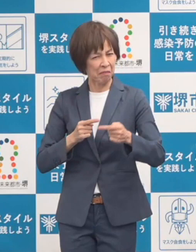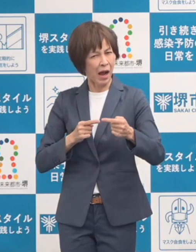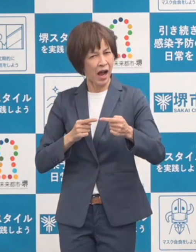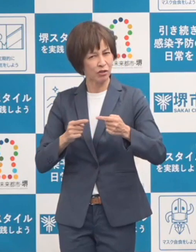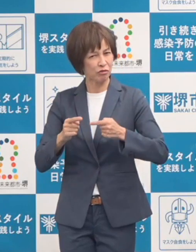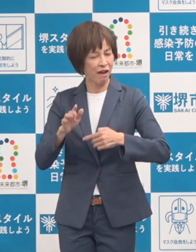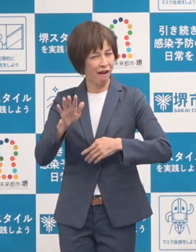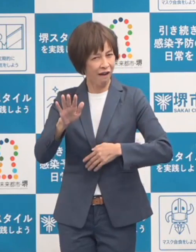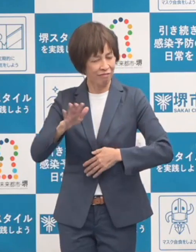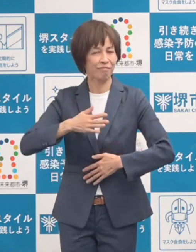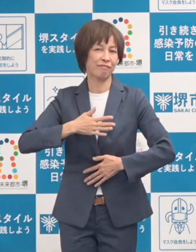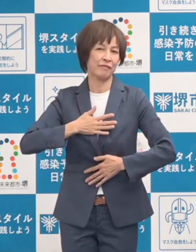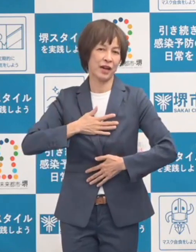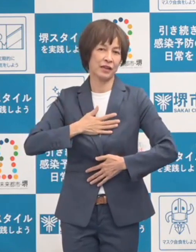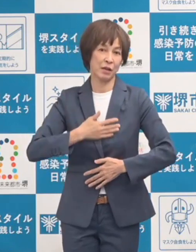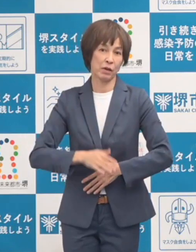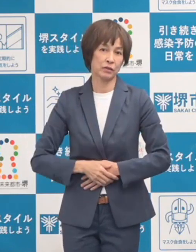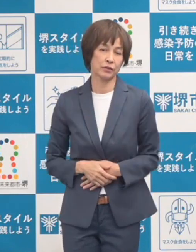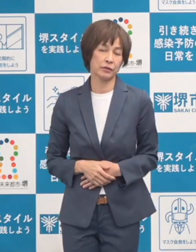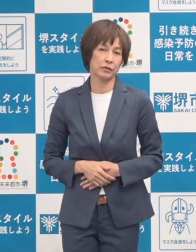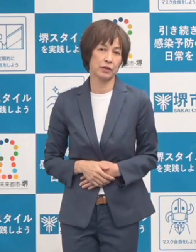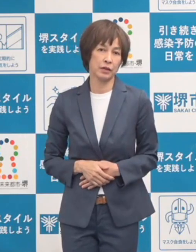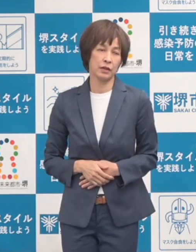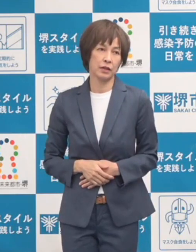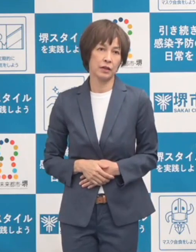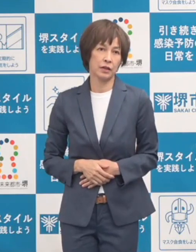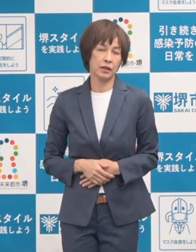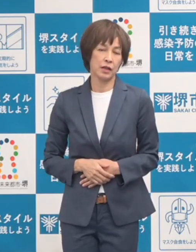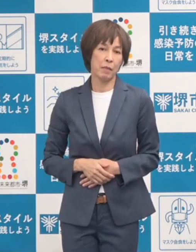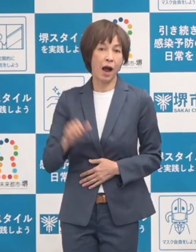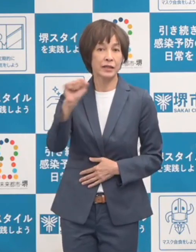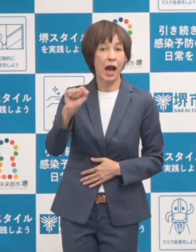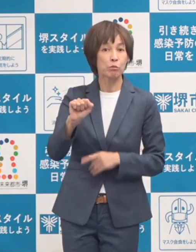ということは認識をしています。ですが、私はシャープさ